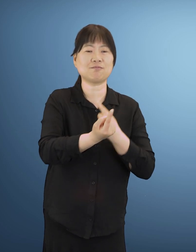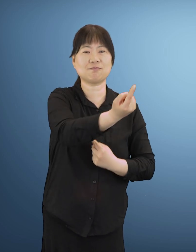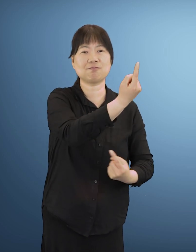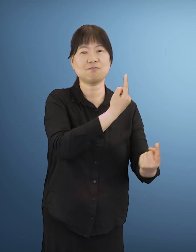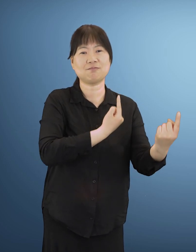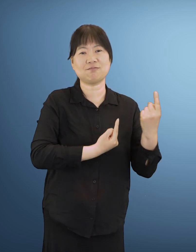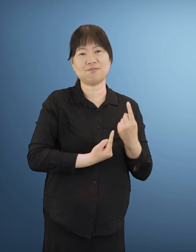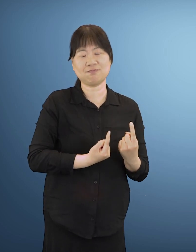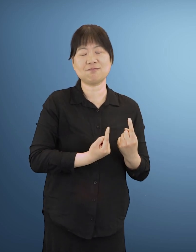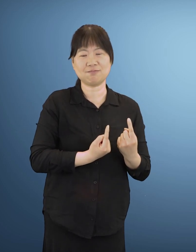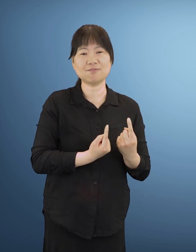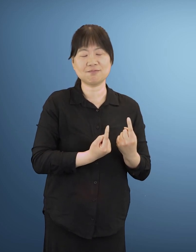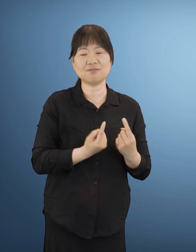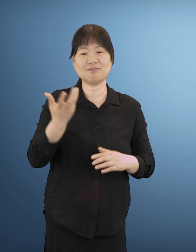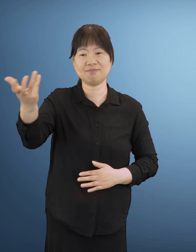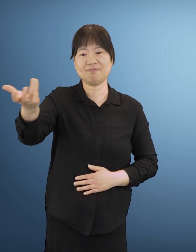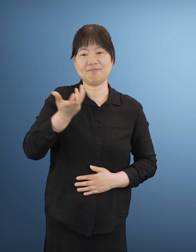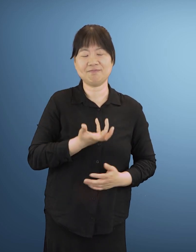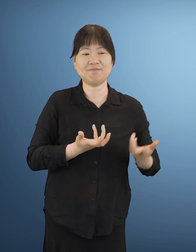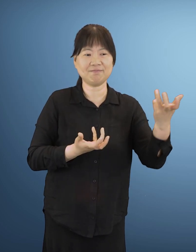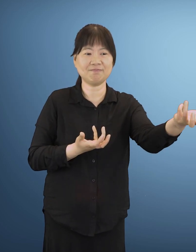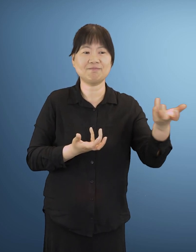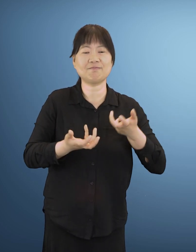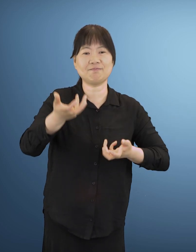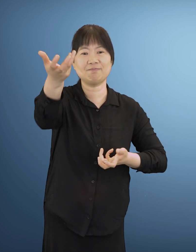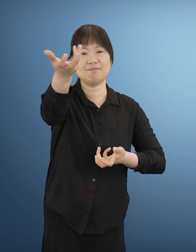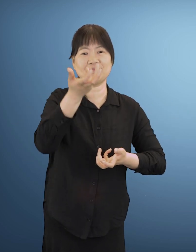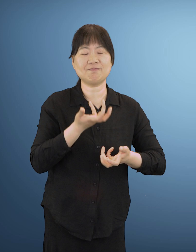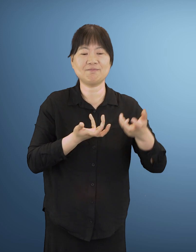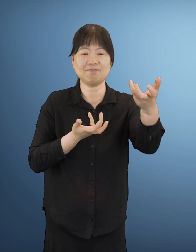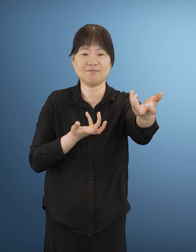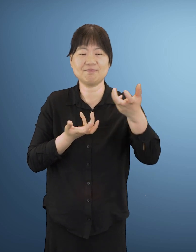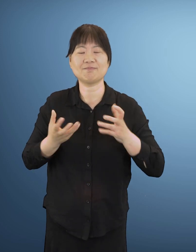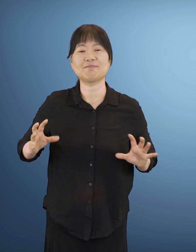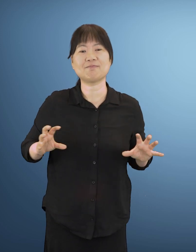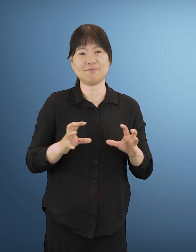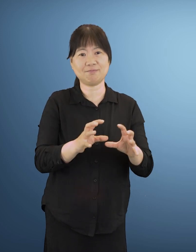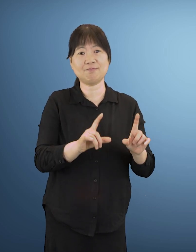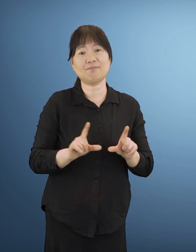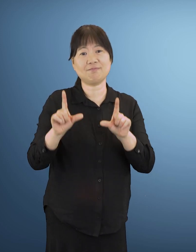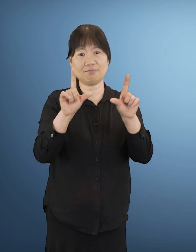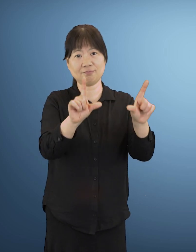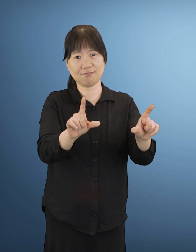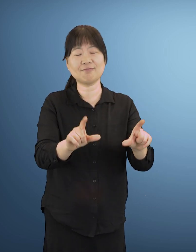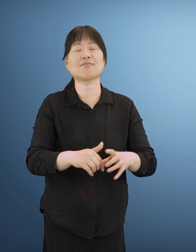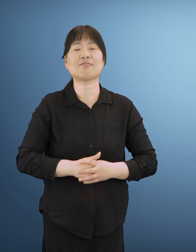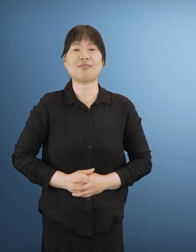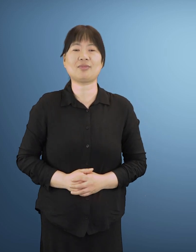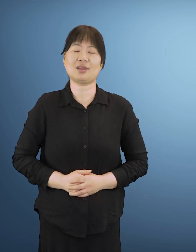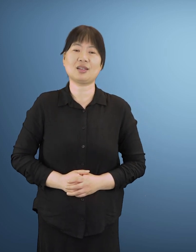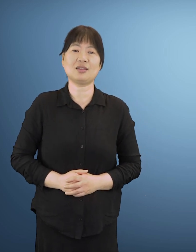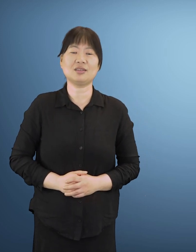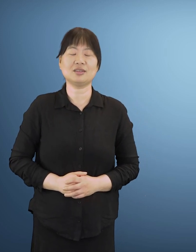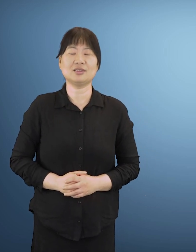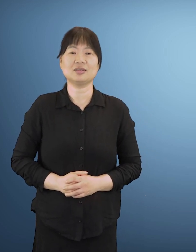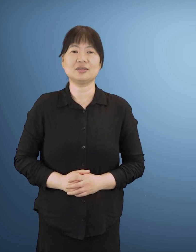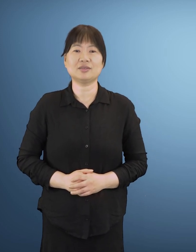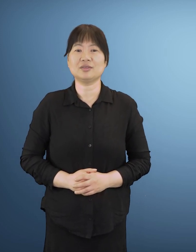서울을 벗어난 지역에서 이제 올라와서 이렇게 서울 사람처럼 이제 살고